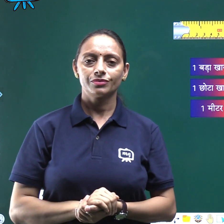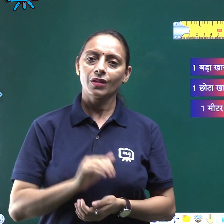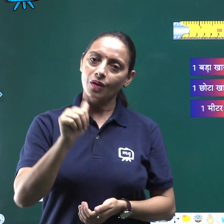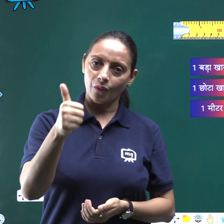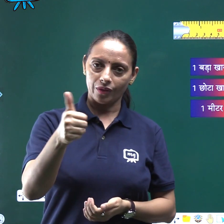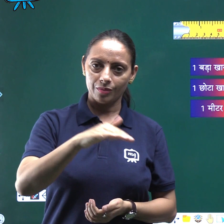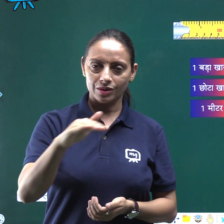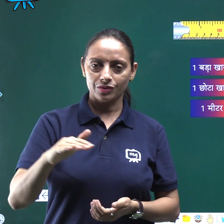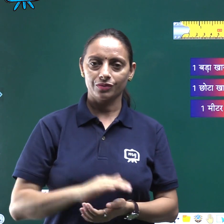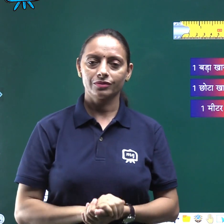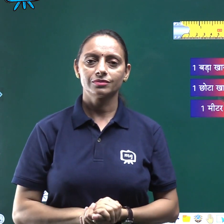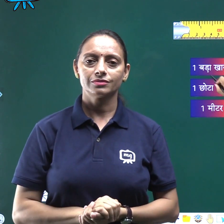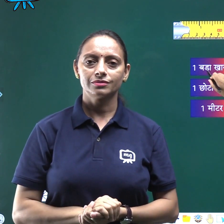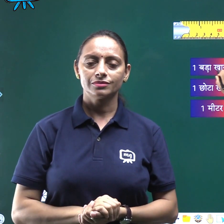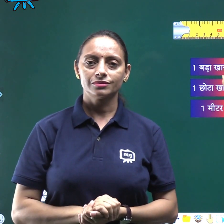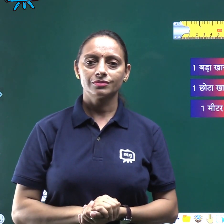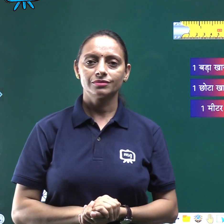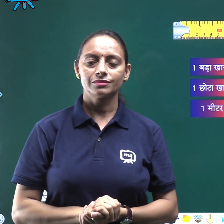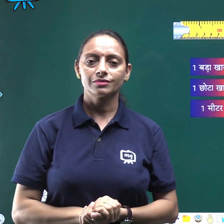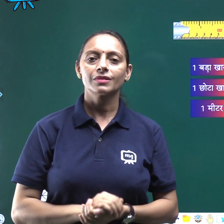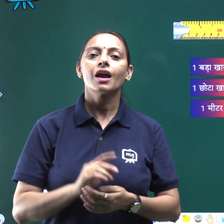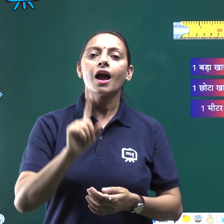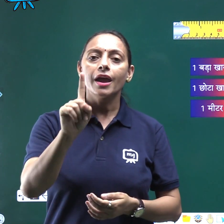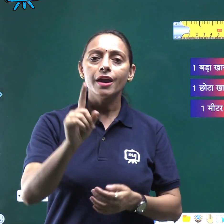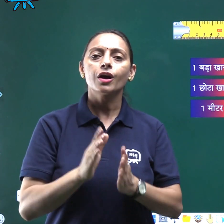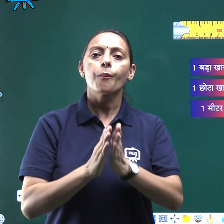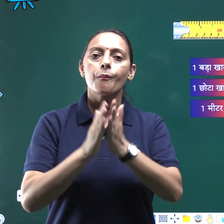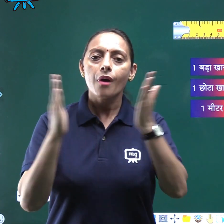है बच्चों? एक बड़ा खाना